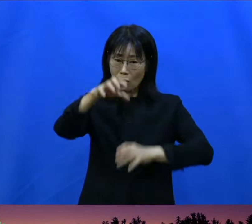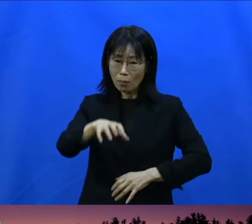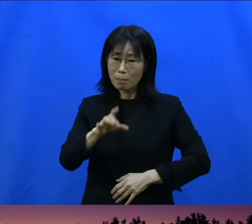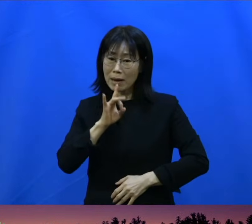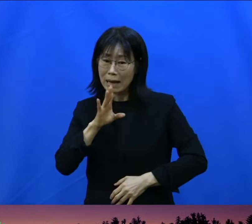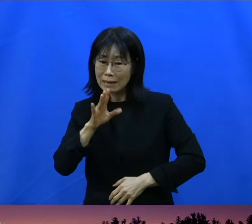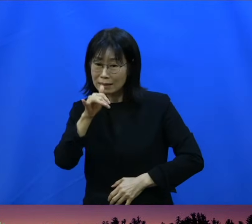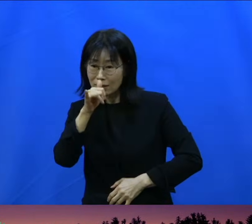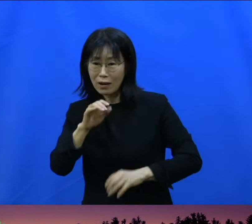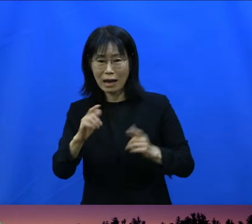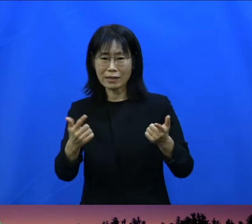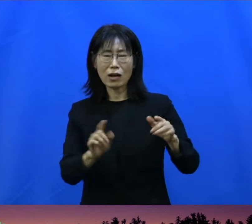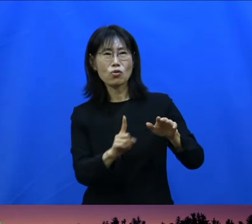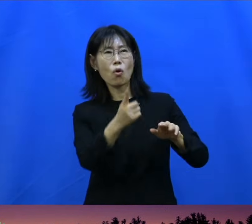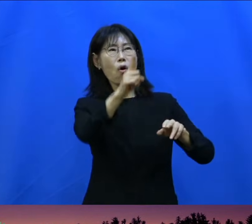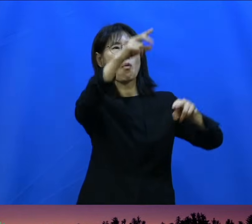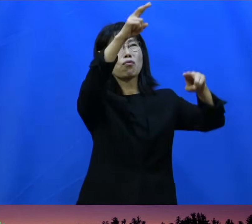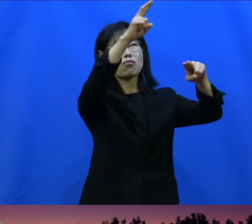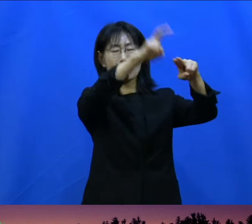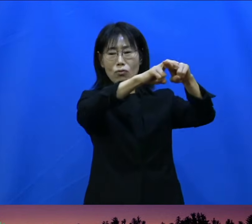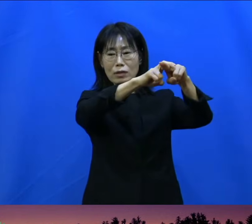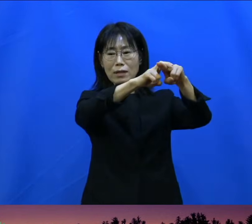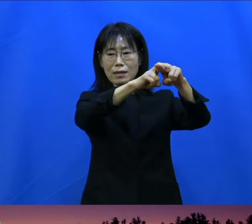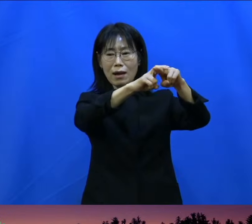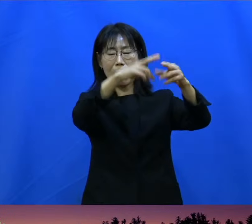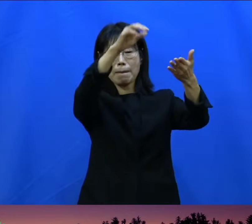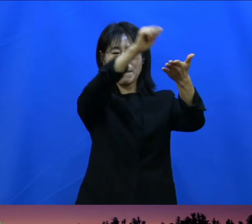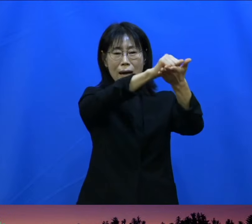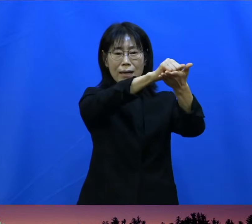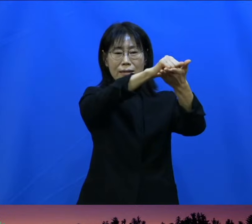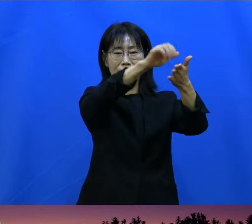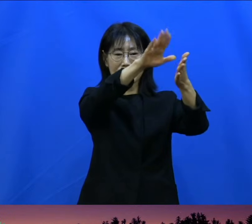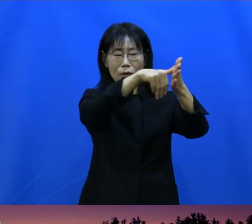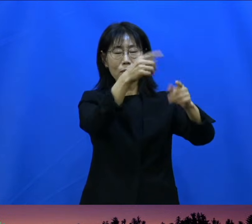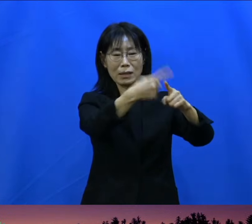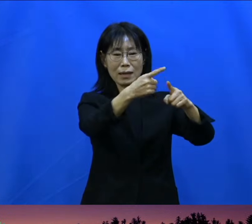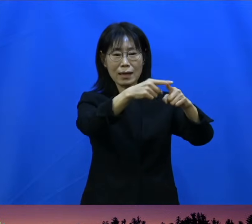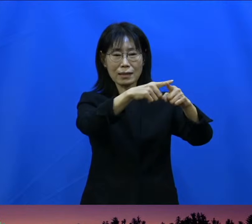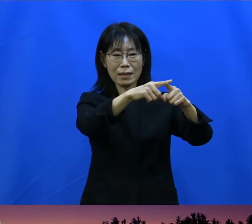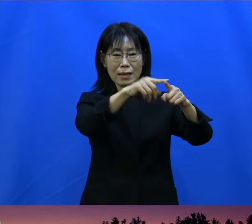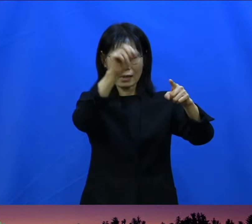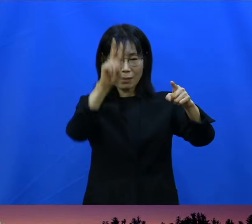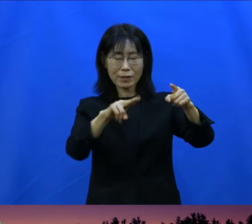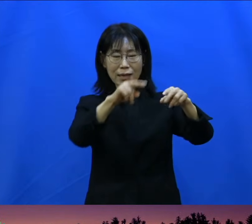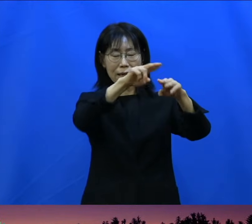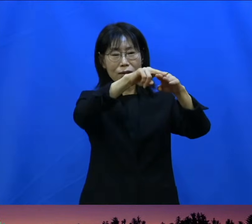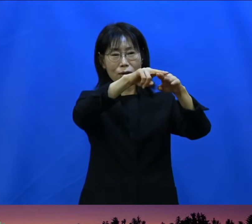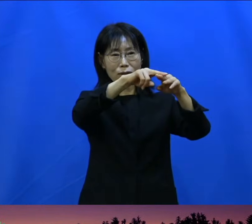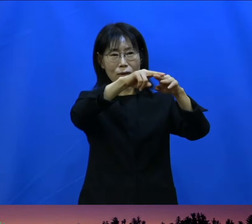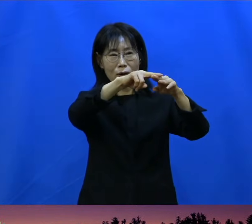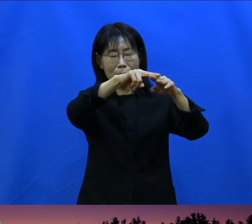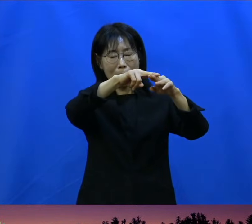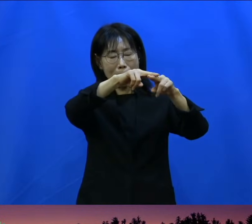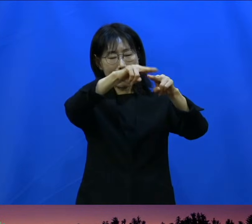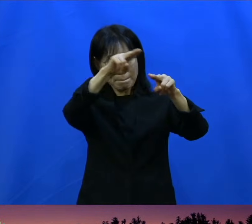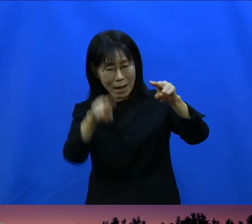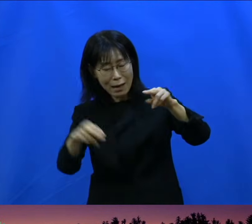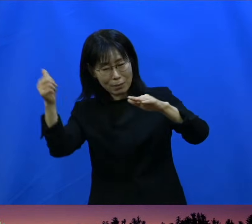한순간이에요. 여러분 보세요. 쌓아 올리는 건 엄청 힘들어요. 지 힘으로 쌓아 올리는 게 얼마나 힘들겠어요.